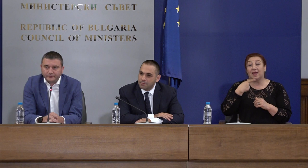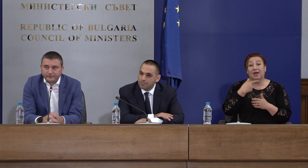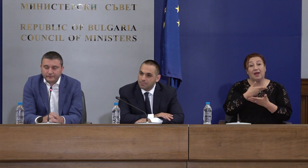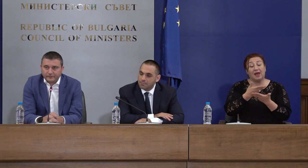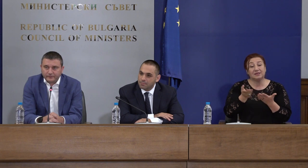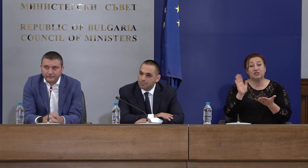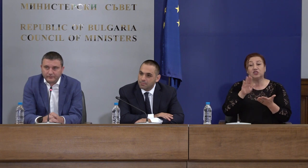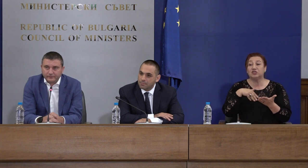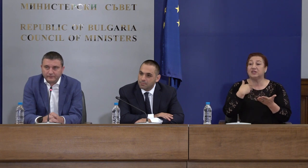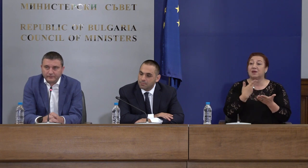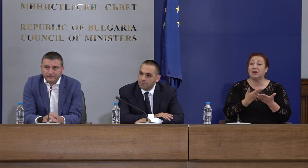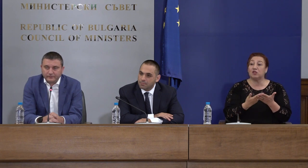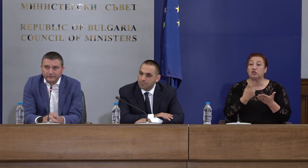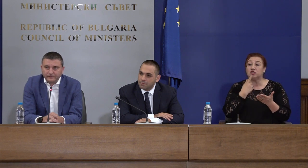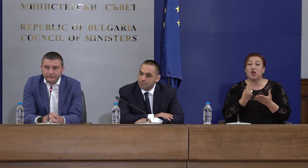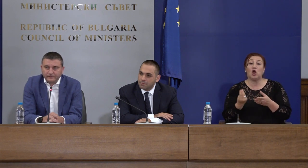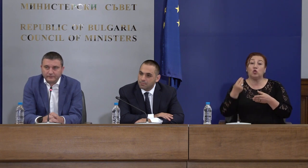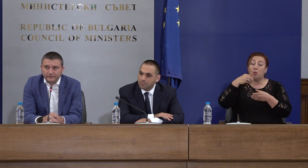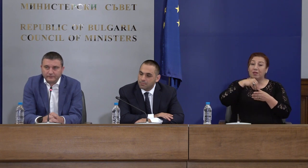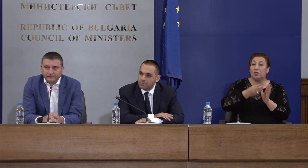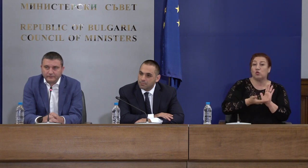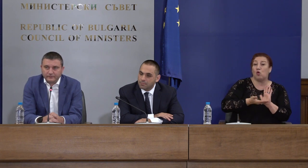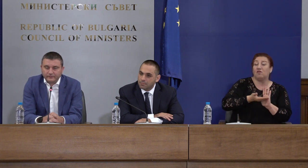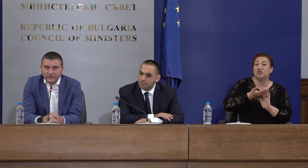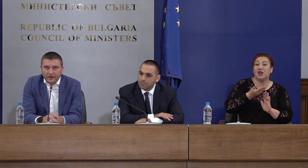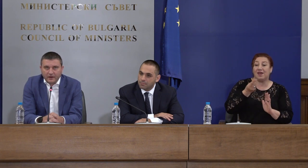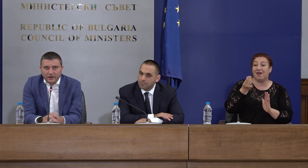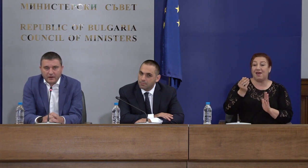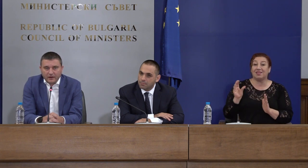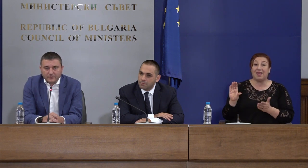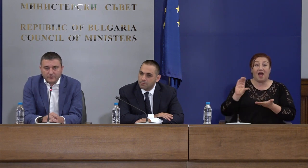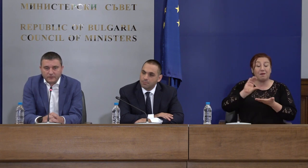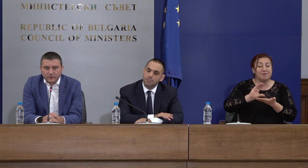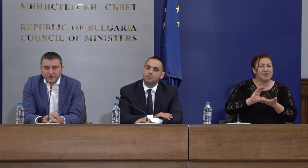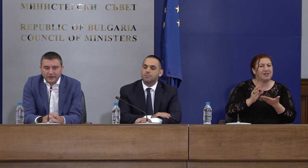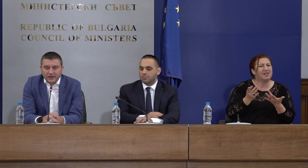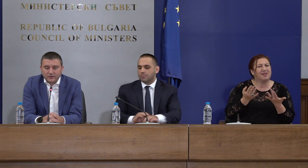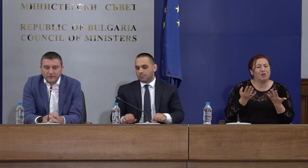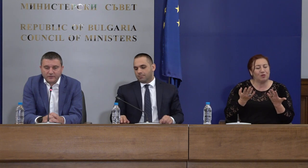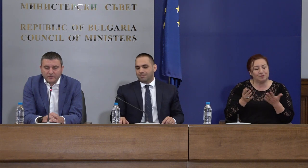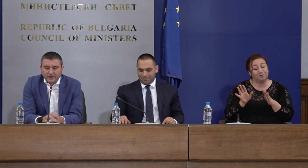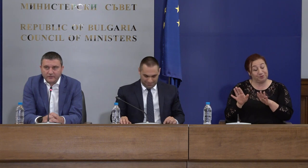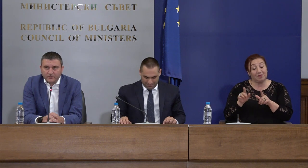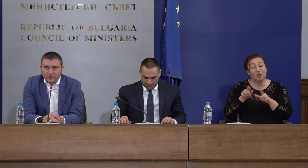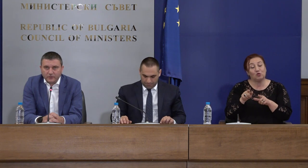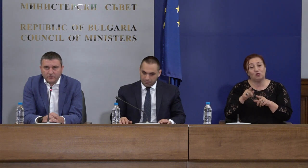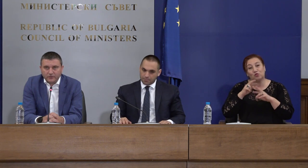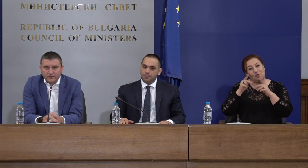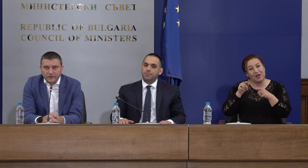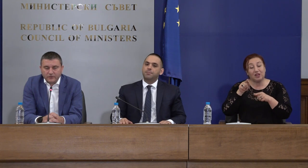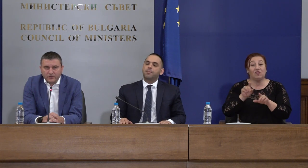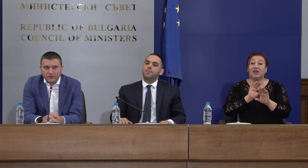така ще предложите допълнително увеличение на капитала на ББР. С колко? Това ще е ясно в момента, в